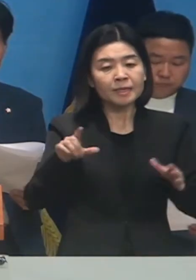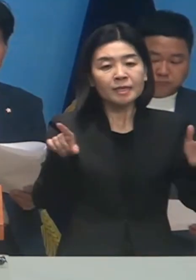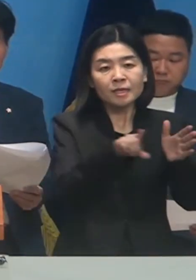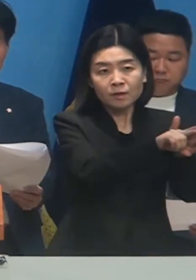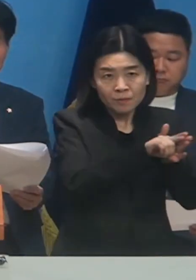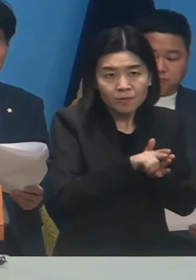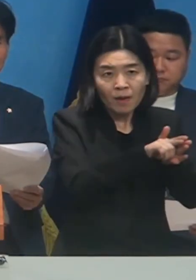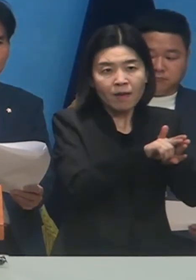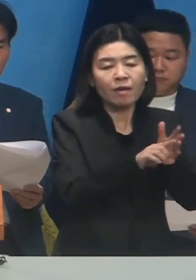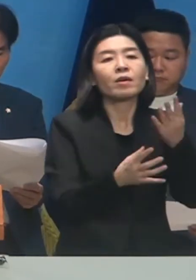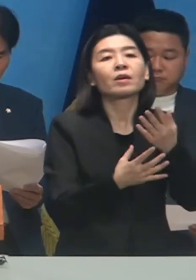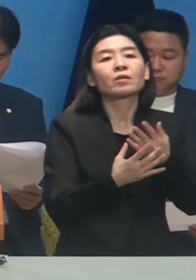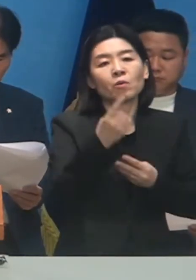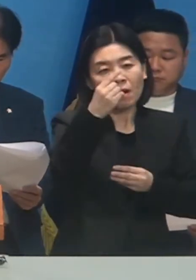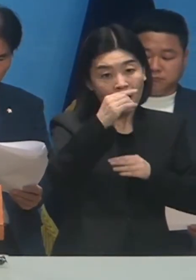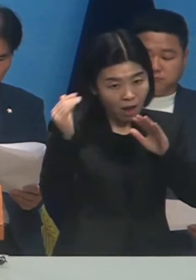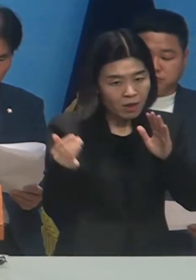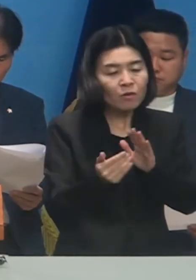이룰 수 있습니다.